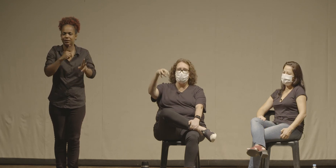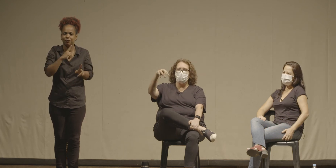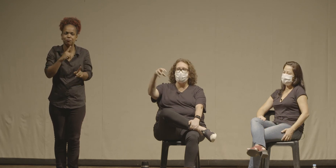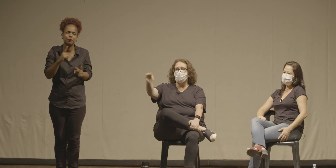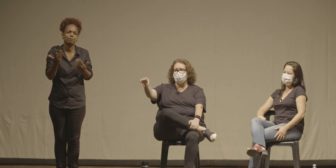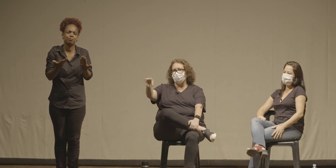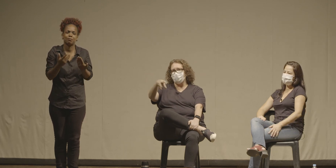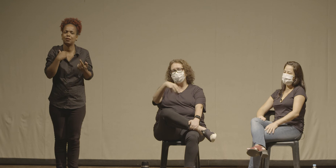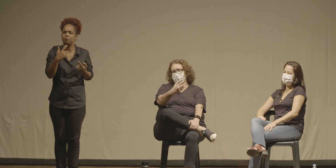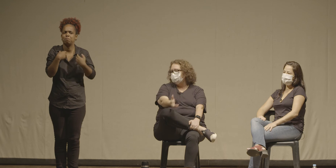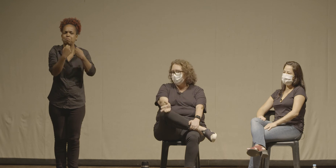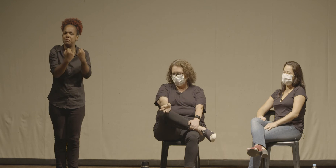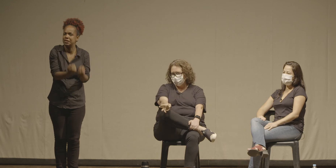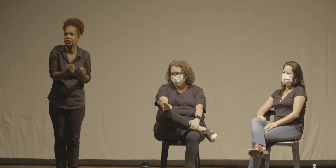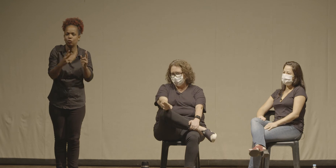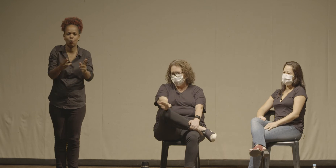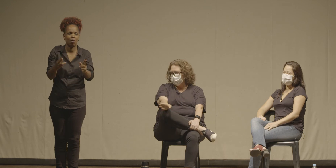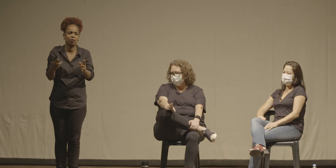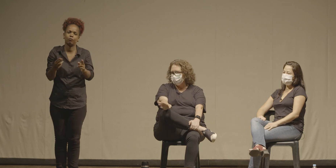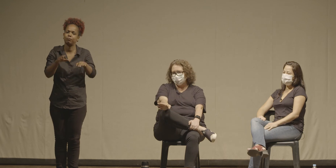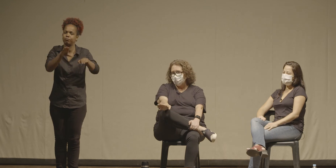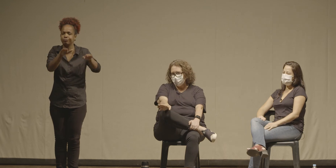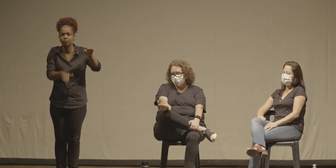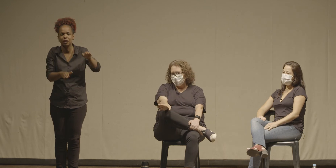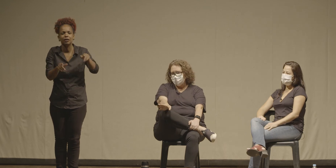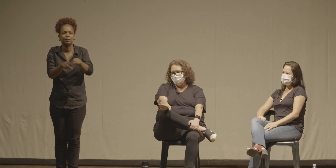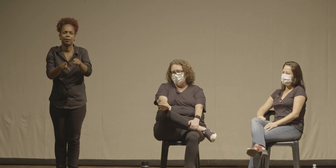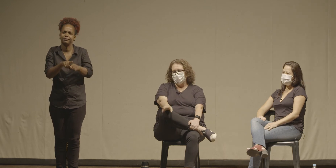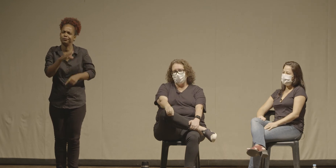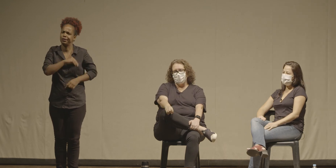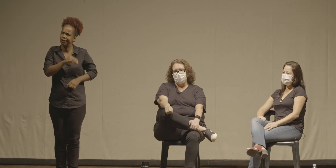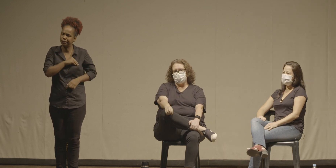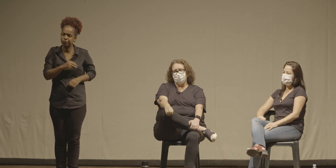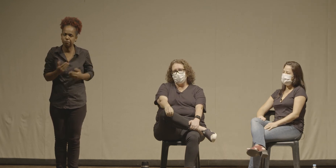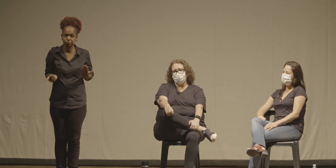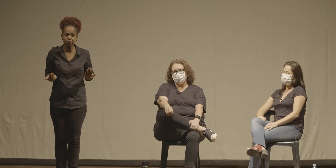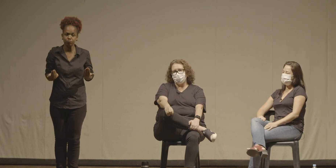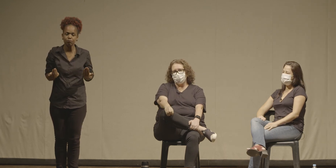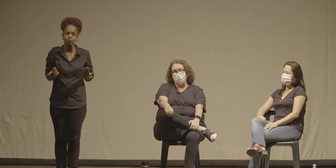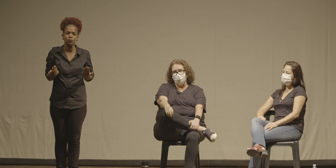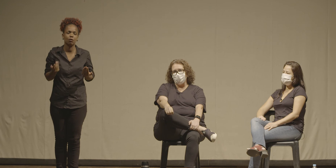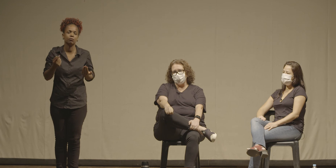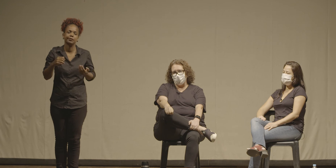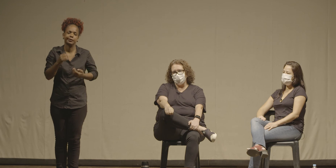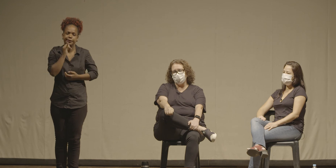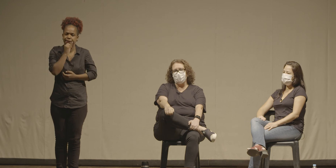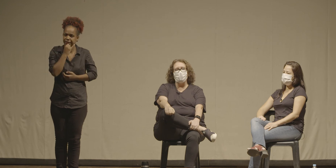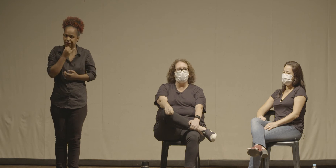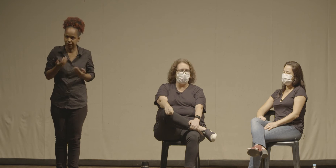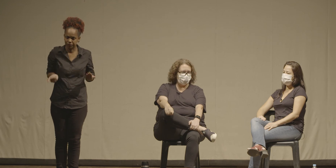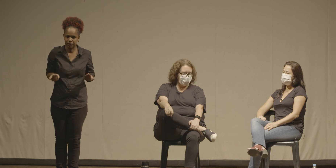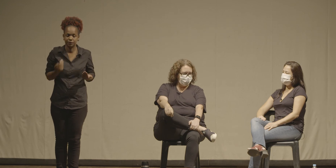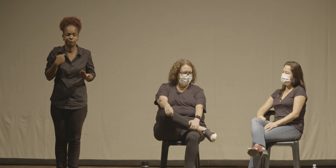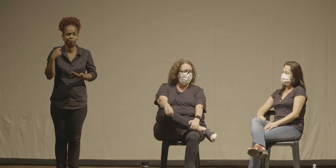menos nebulosa em relação a essa diferença de salário, né? Então, infelizmente,